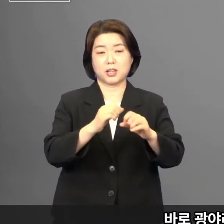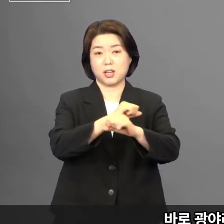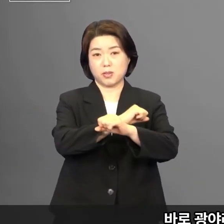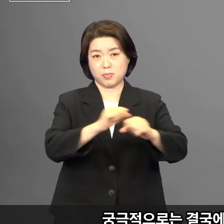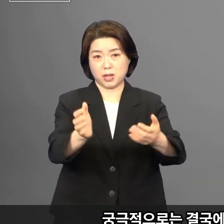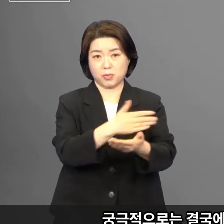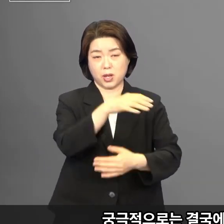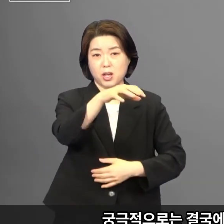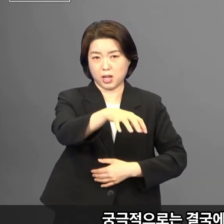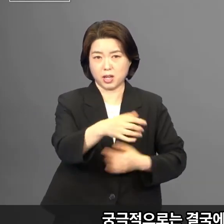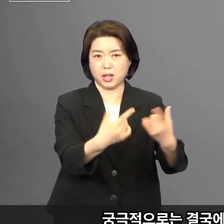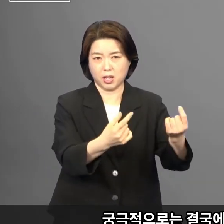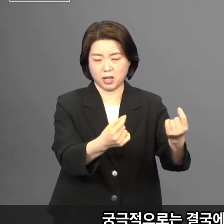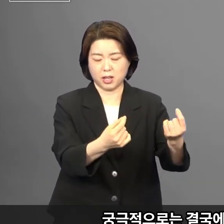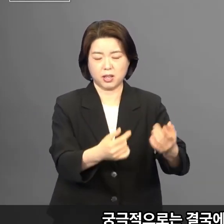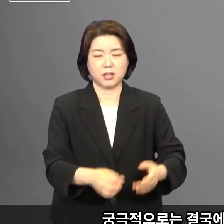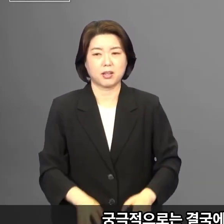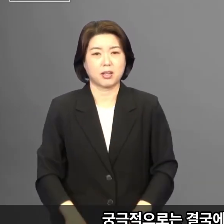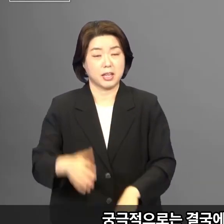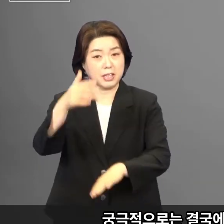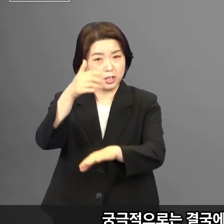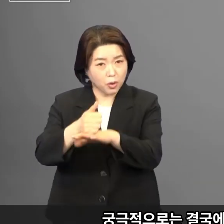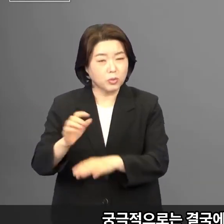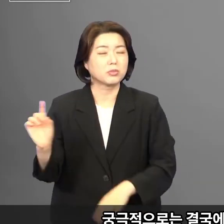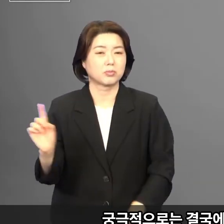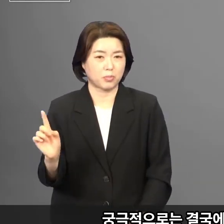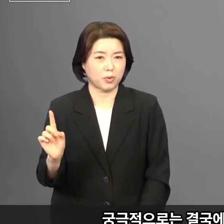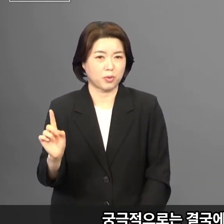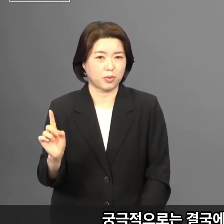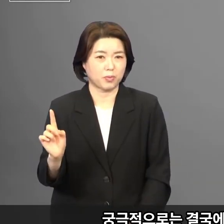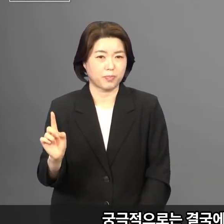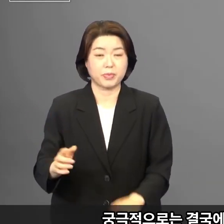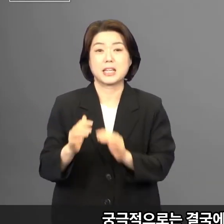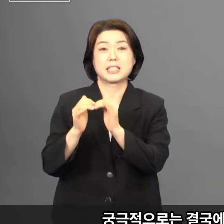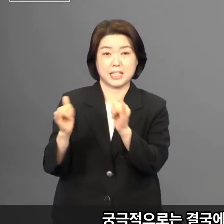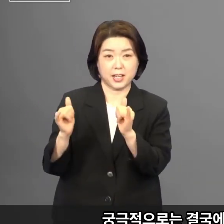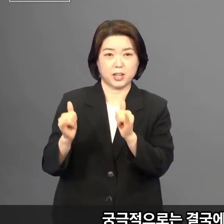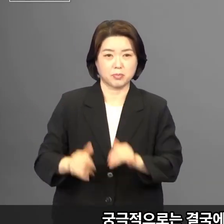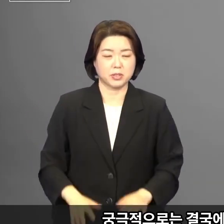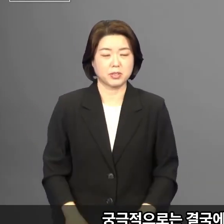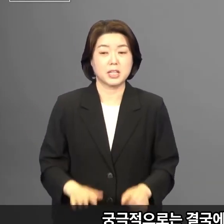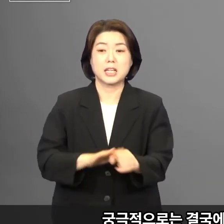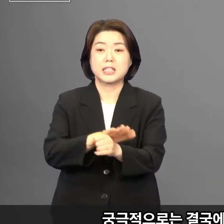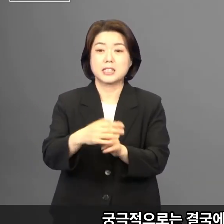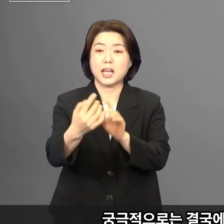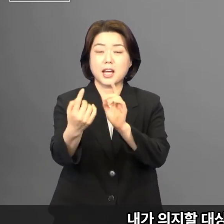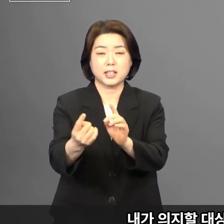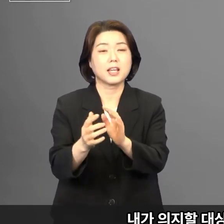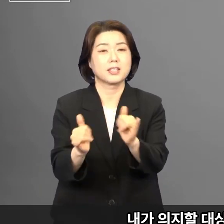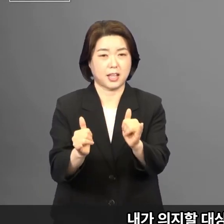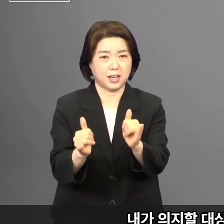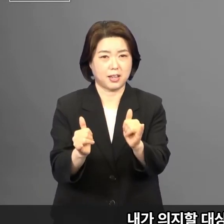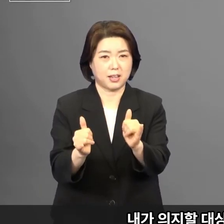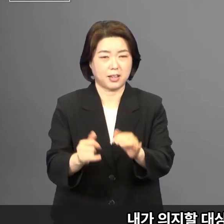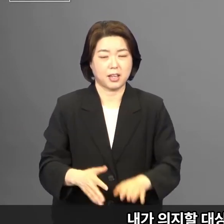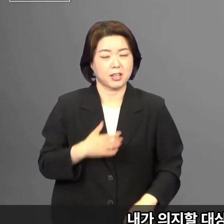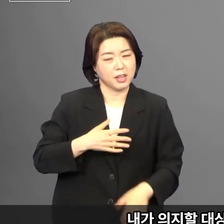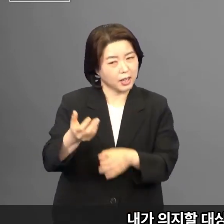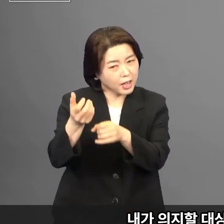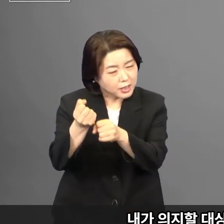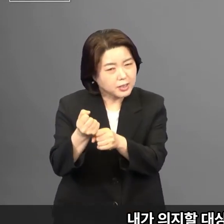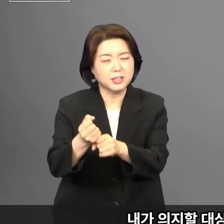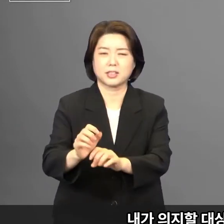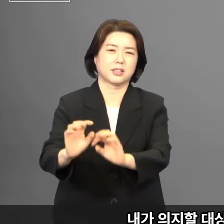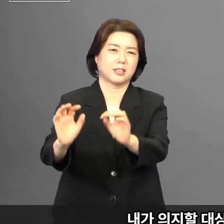광야라고 하는 거예요. 궁극적으로는 결국에는 사람은 사랑할 대상이지 내가 의지할